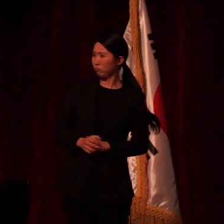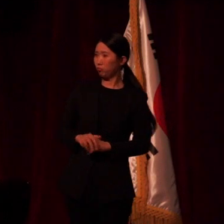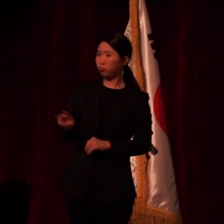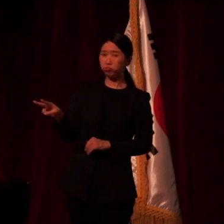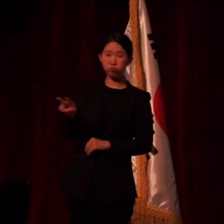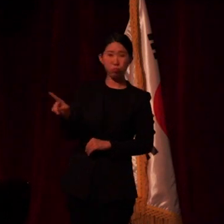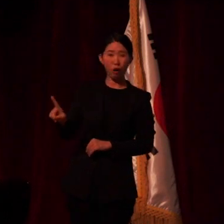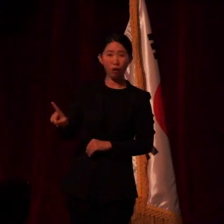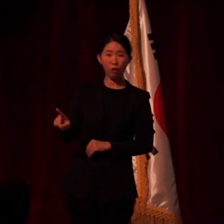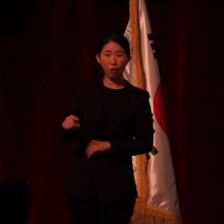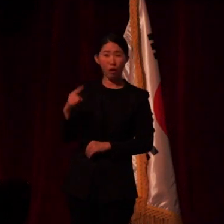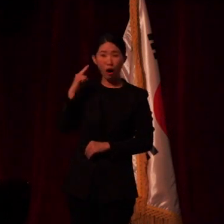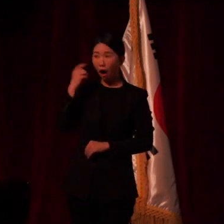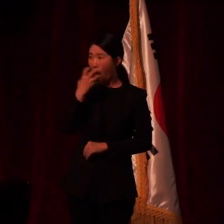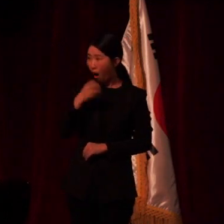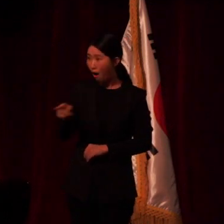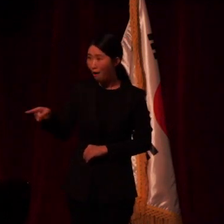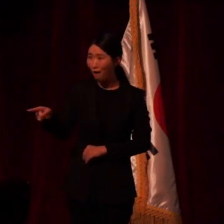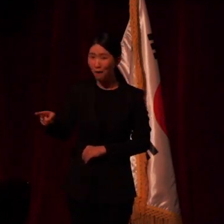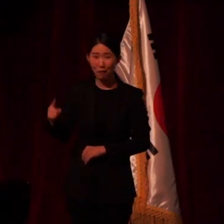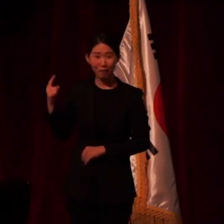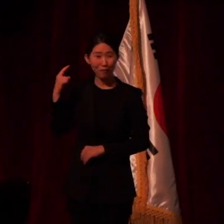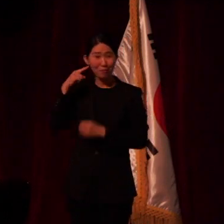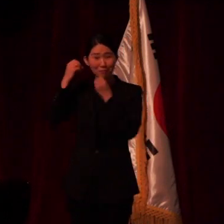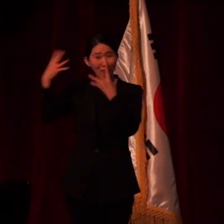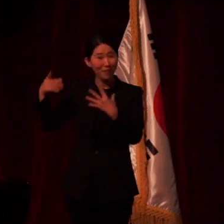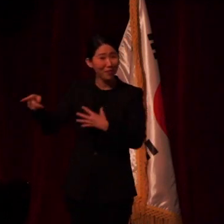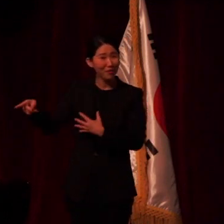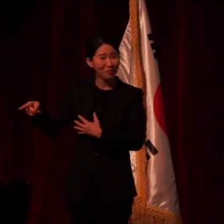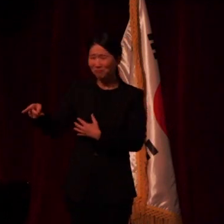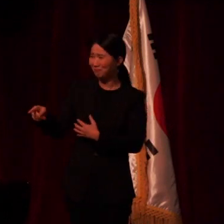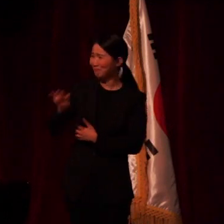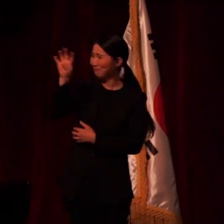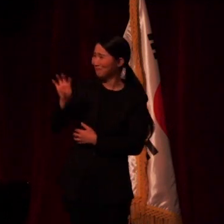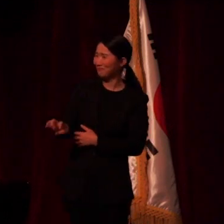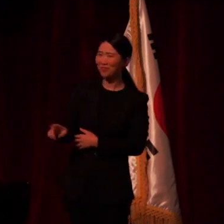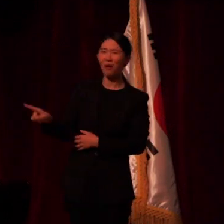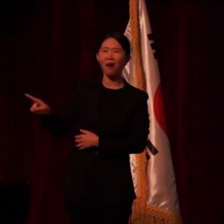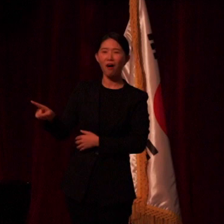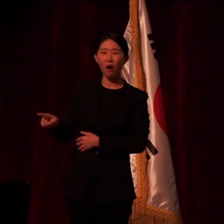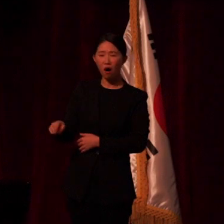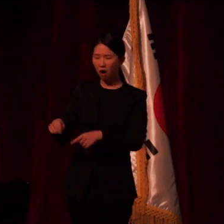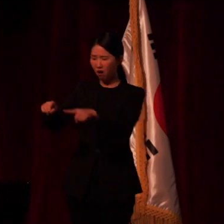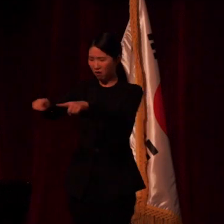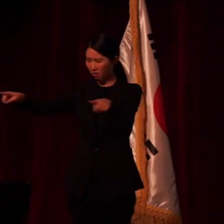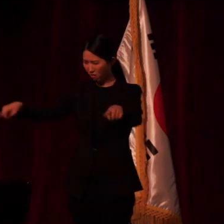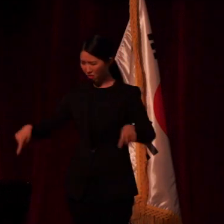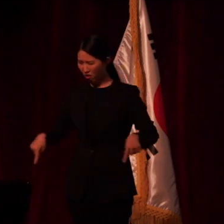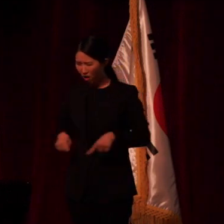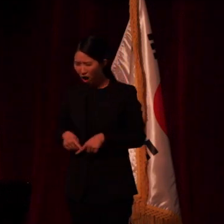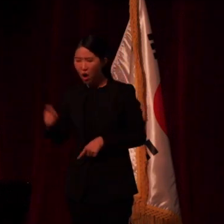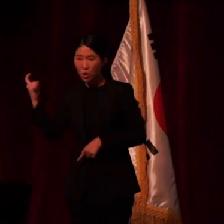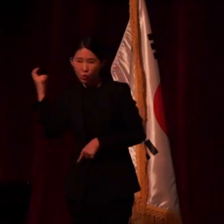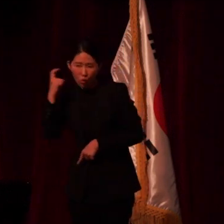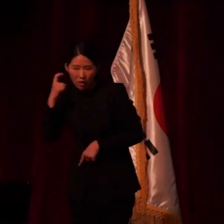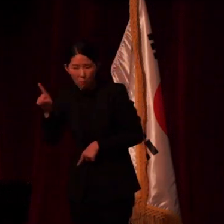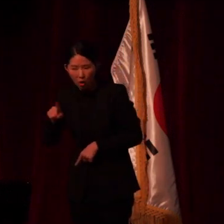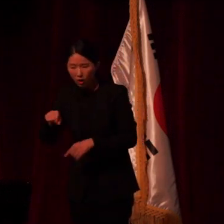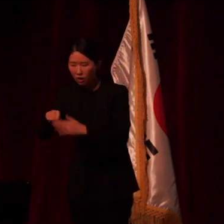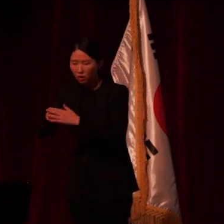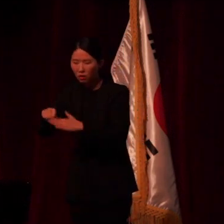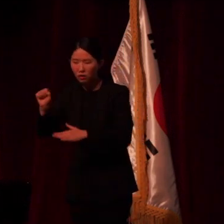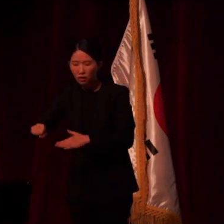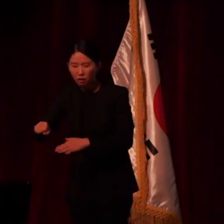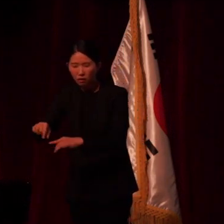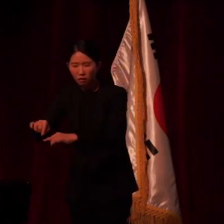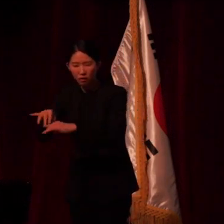있는 사람처럼요. 둘은 소리마다 다른 울림이 있다며